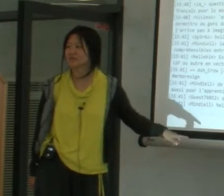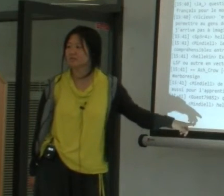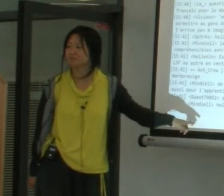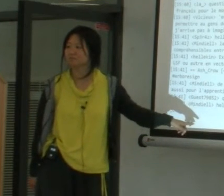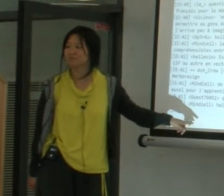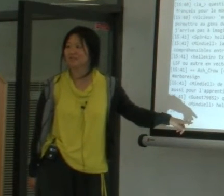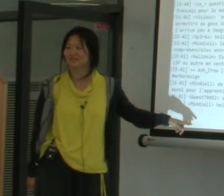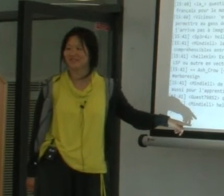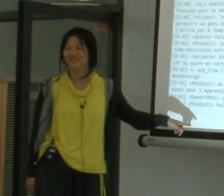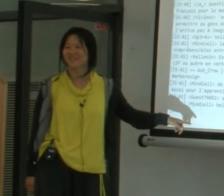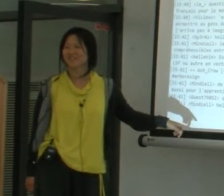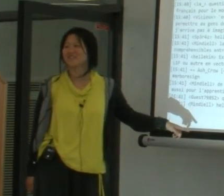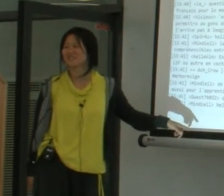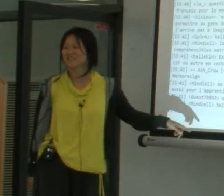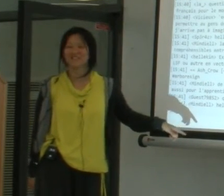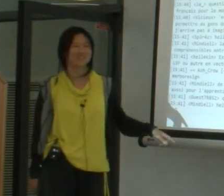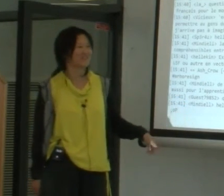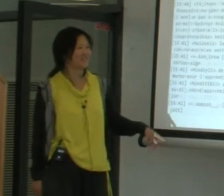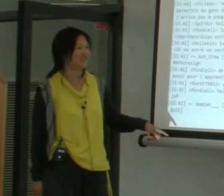C'est qui?